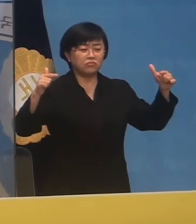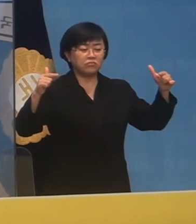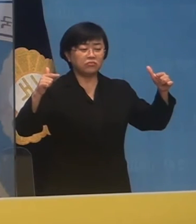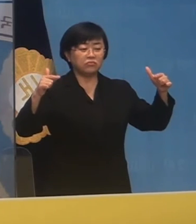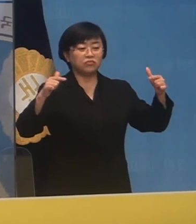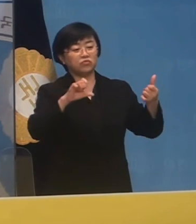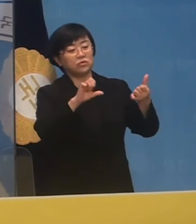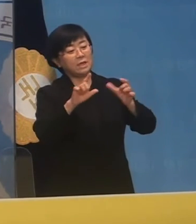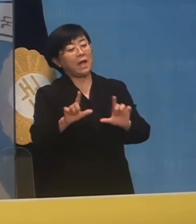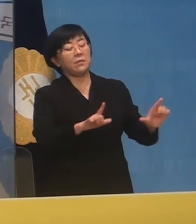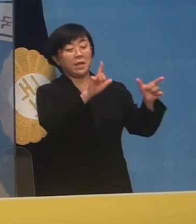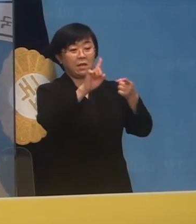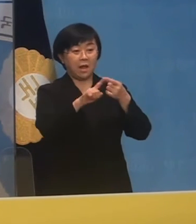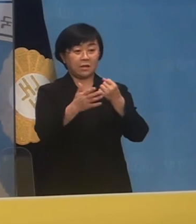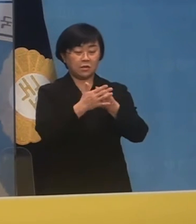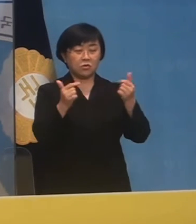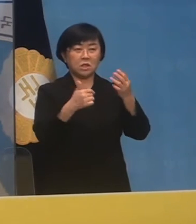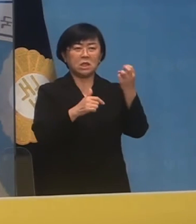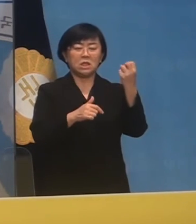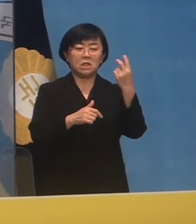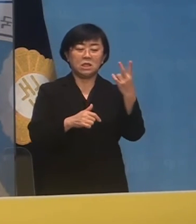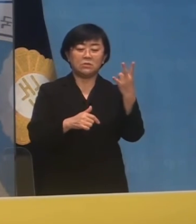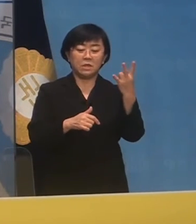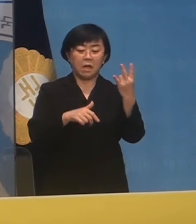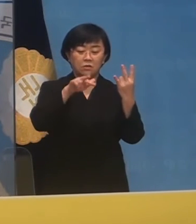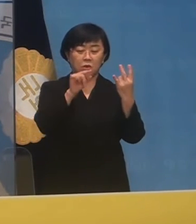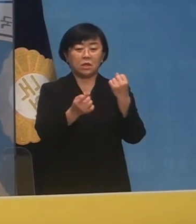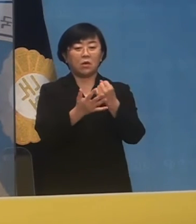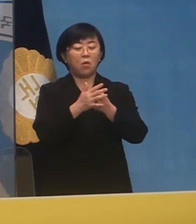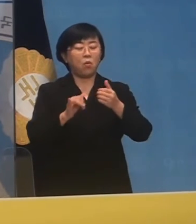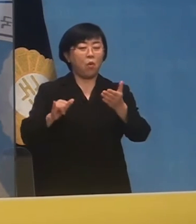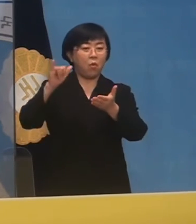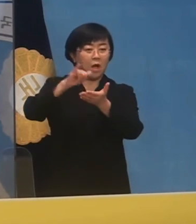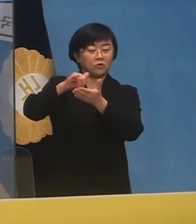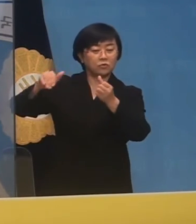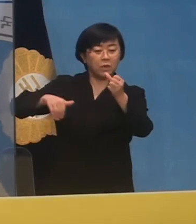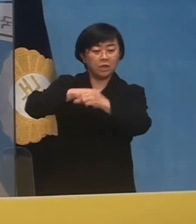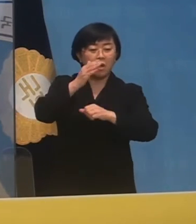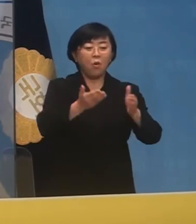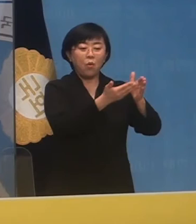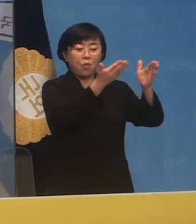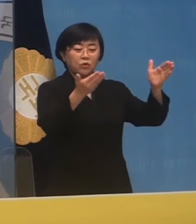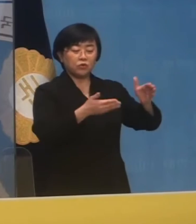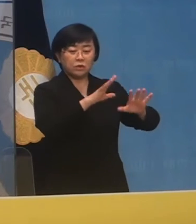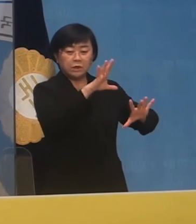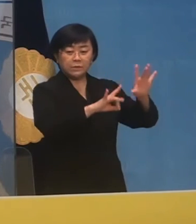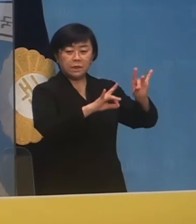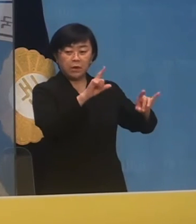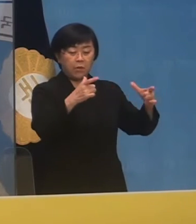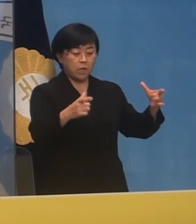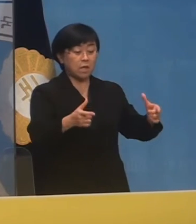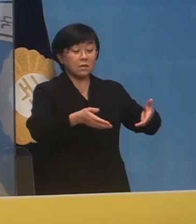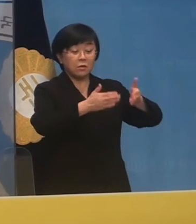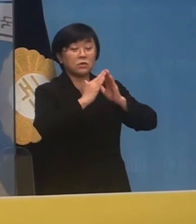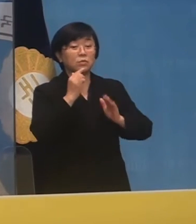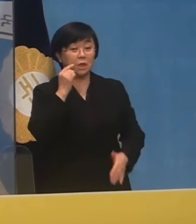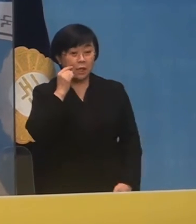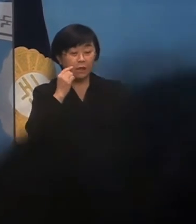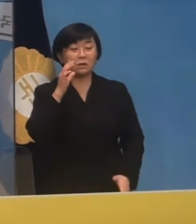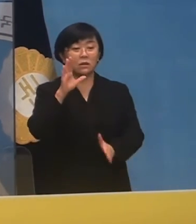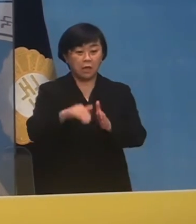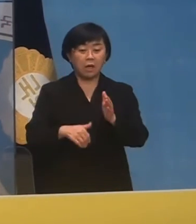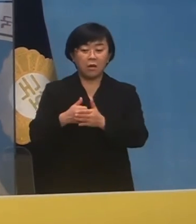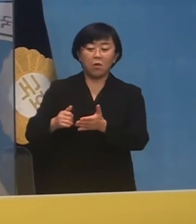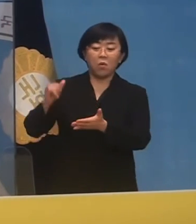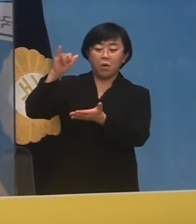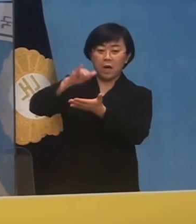기준 제24조에 따라 공항 주변에 호수나 녹지 등 시설 조성이 불가피할 경우